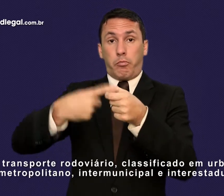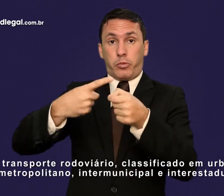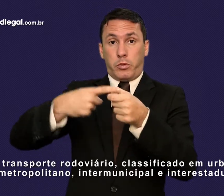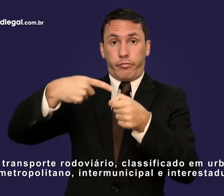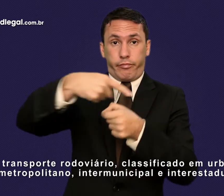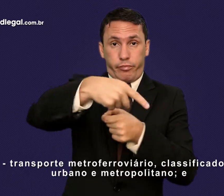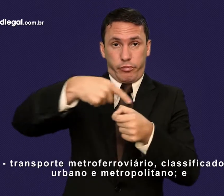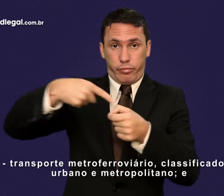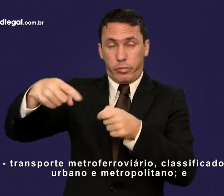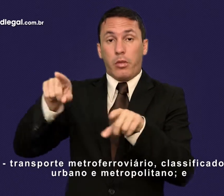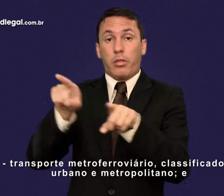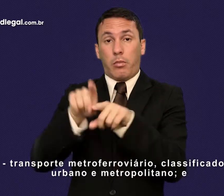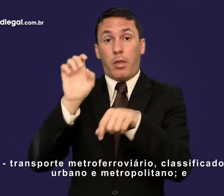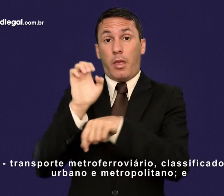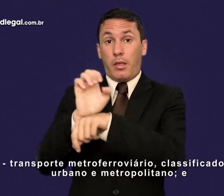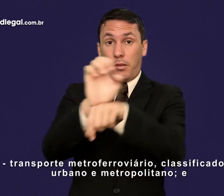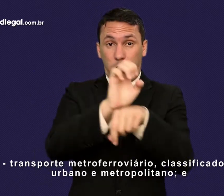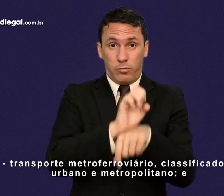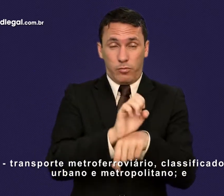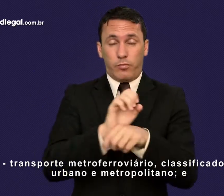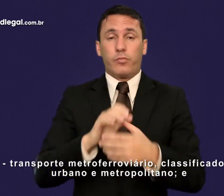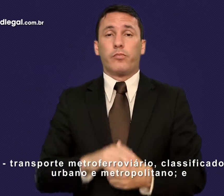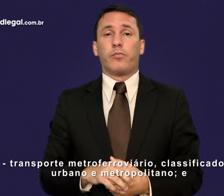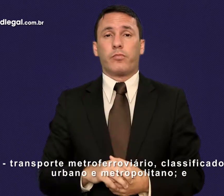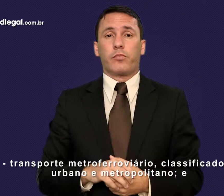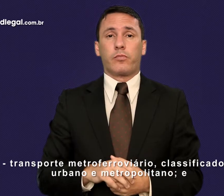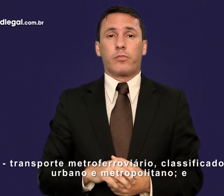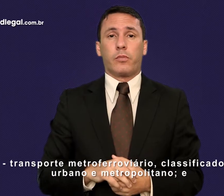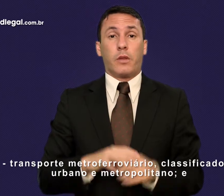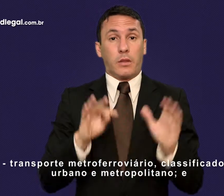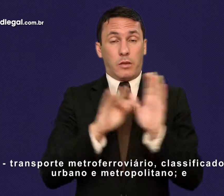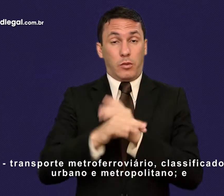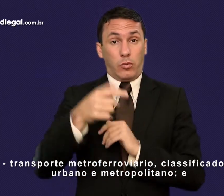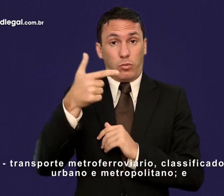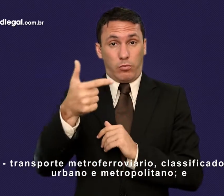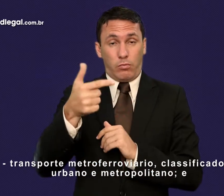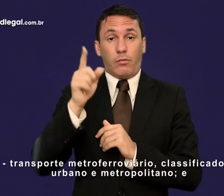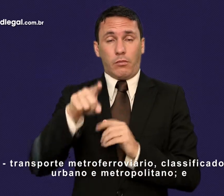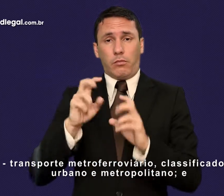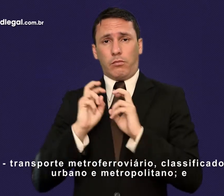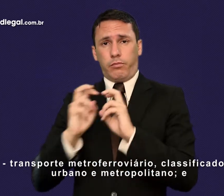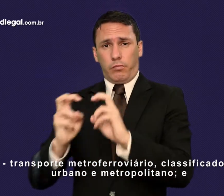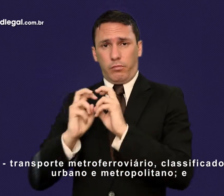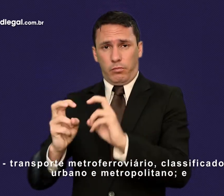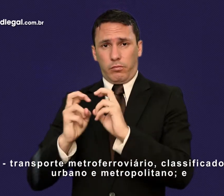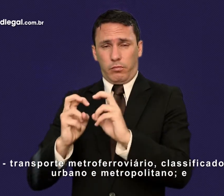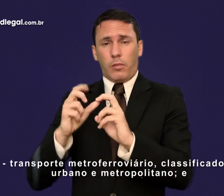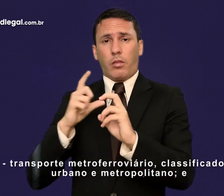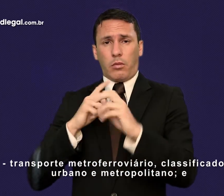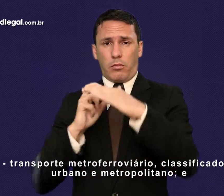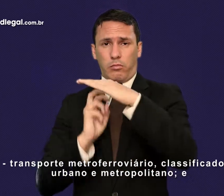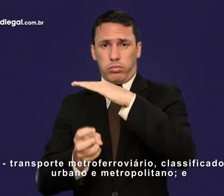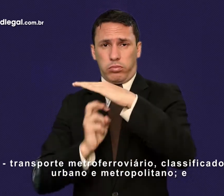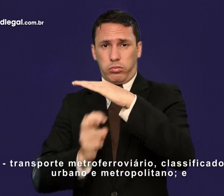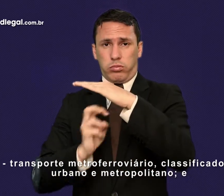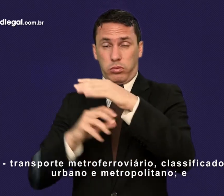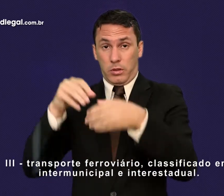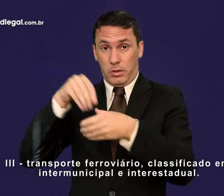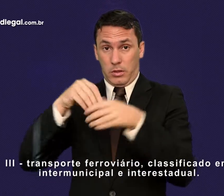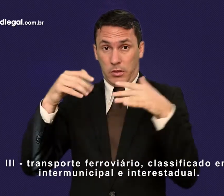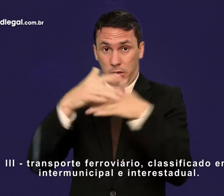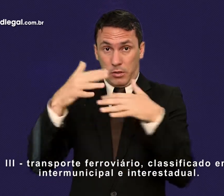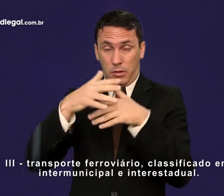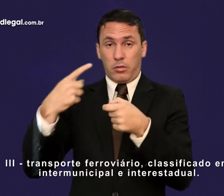e interestadual. Inciso 2. Transporte metroferroviário, classificado em urbano e metropolitano.